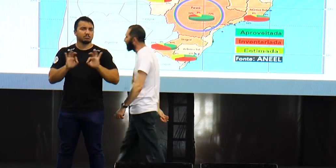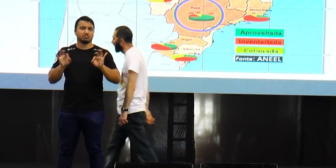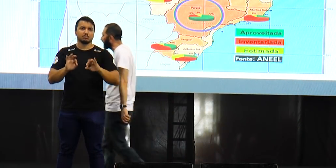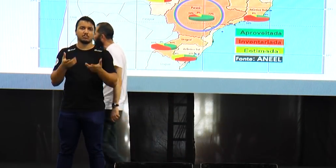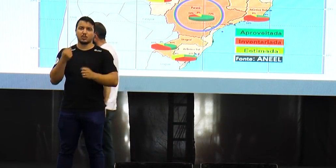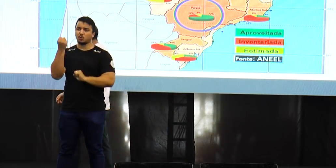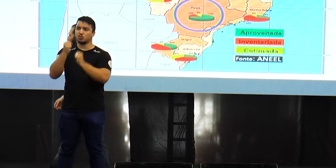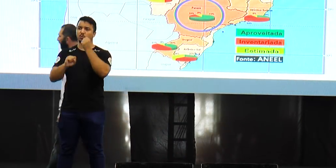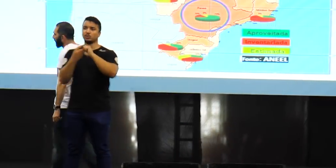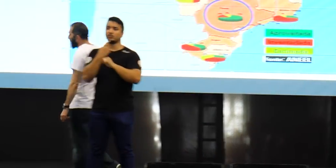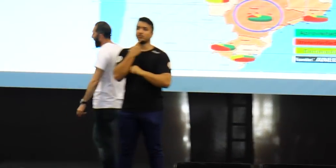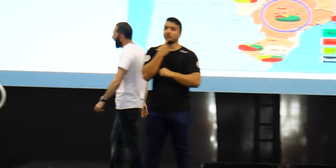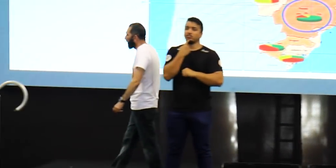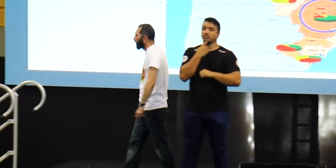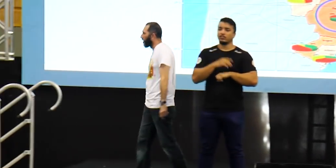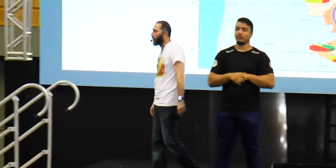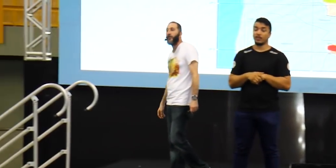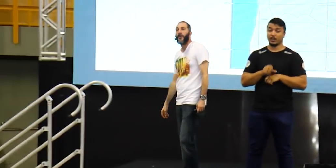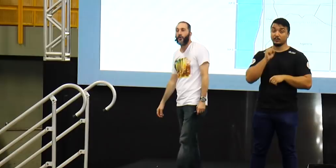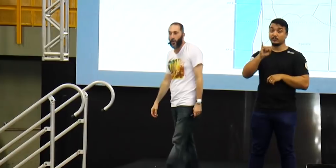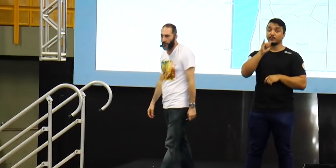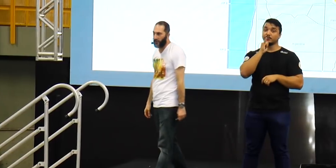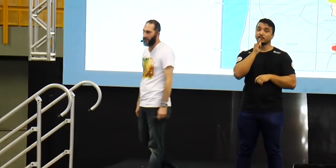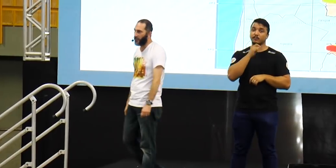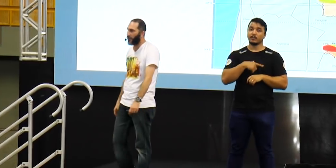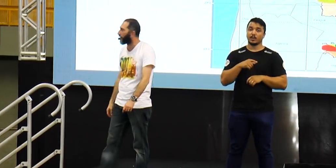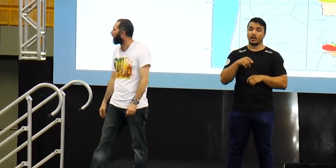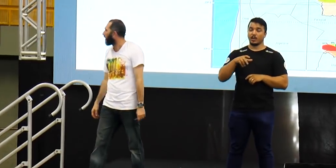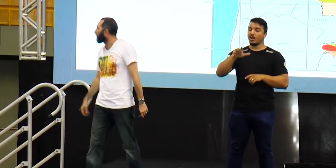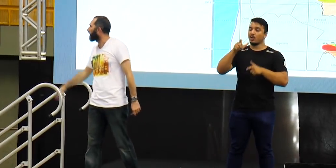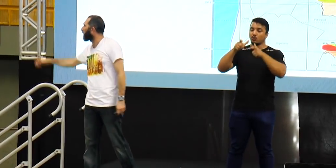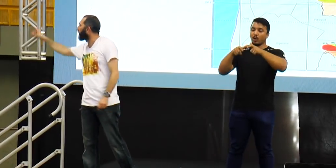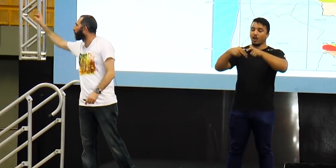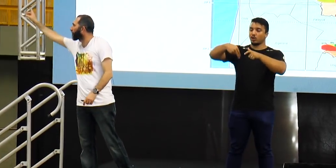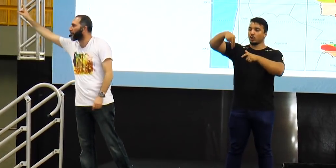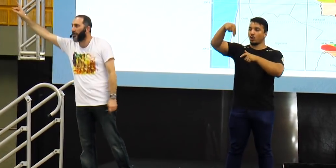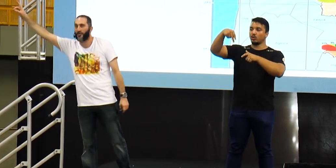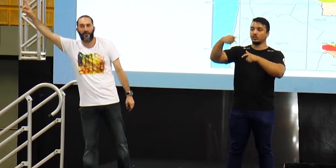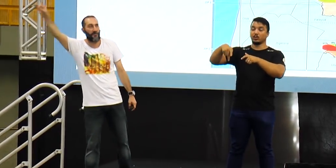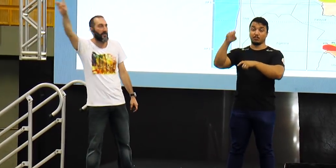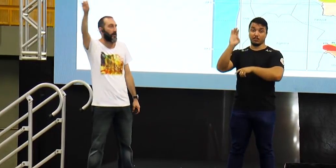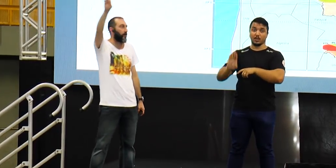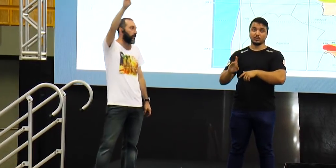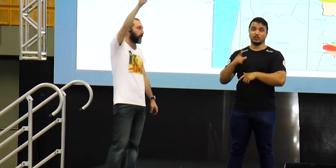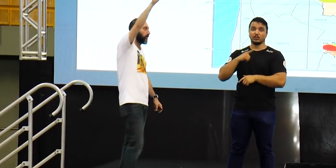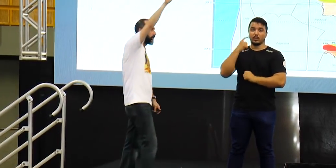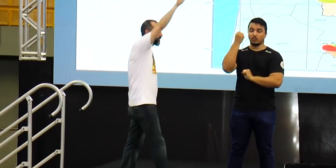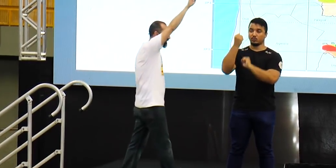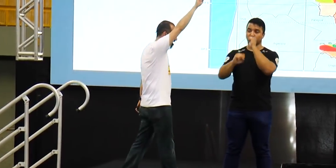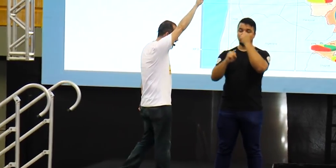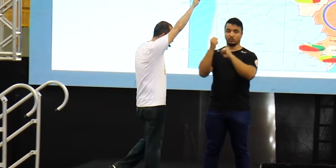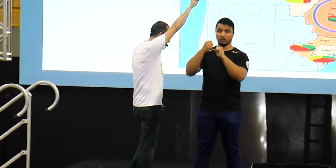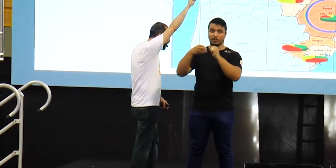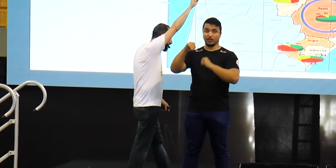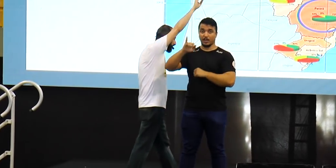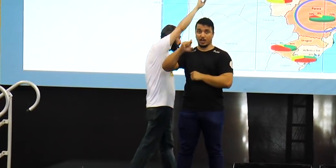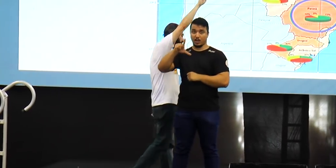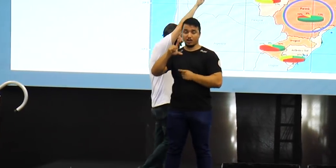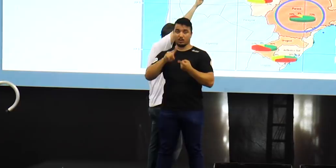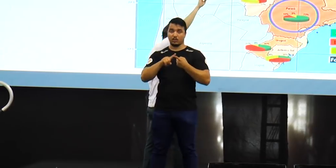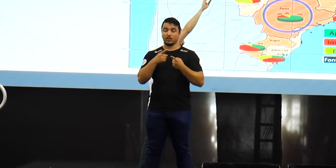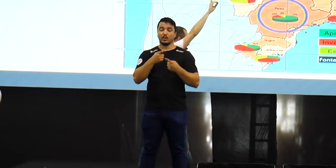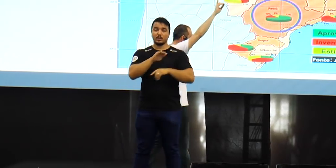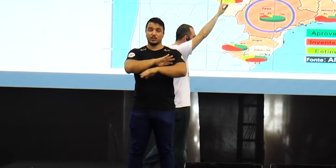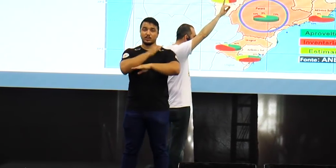poucas indústrias? Se você pega a região norte brasileira, você tem uma indústria extrativa mineral, Serra do